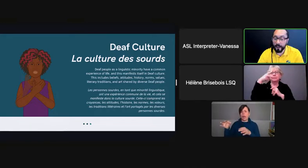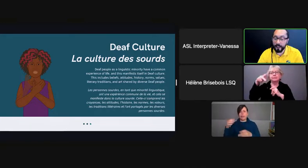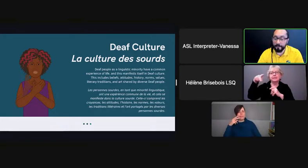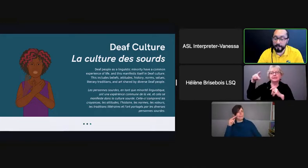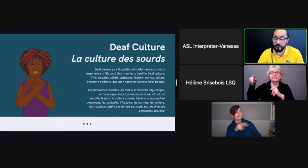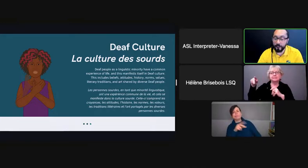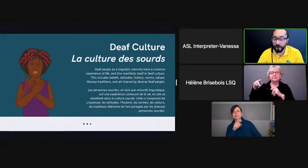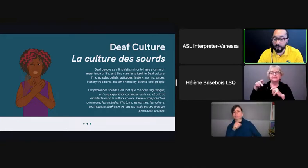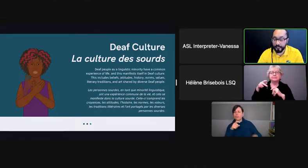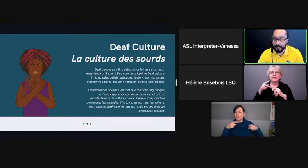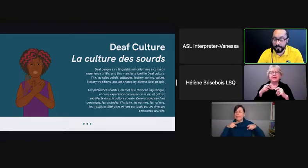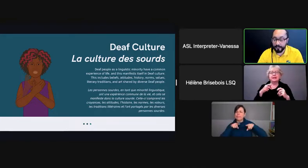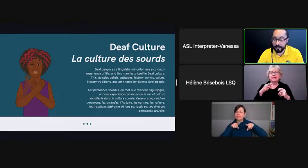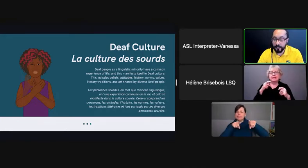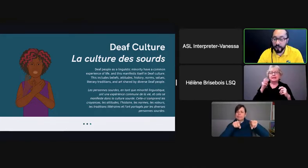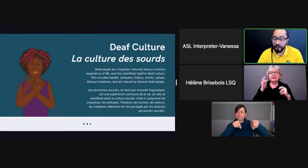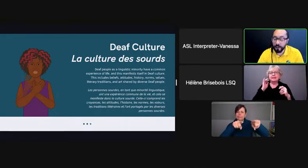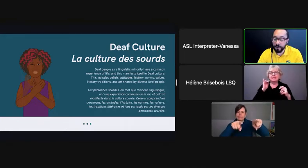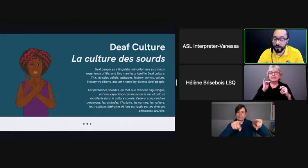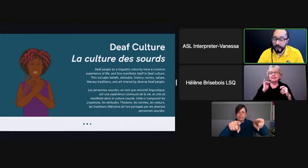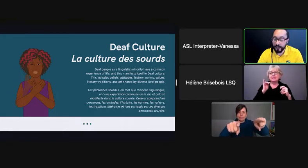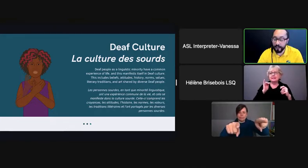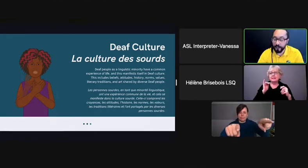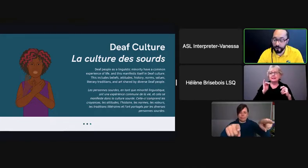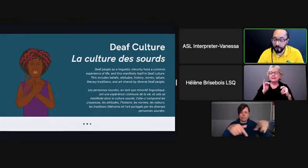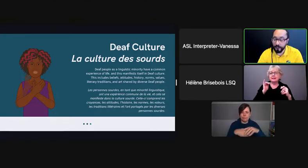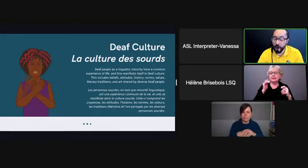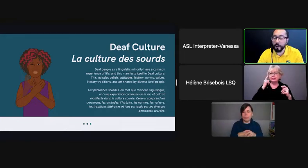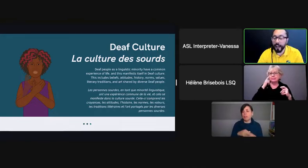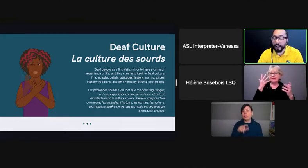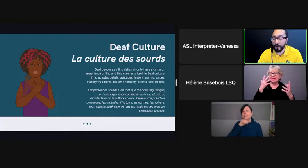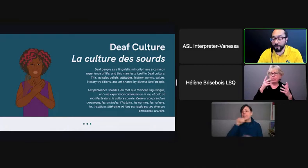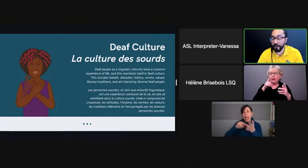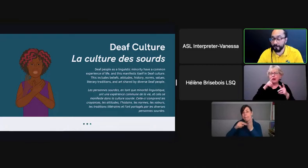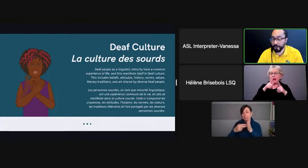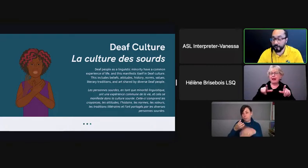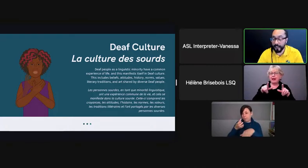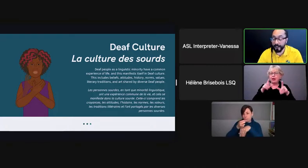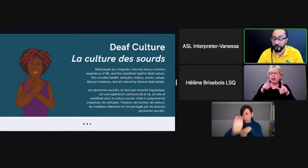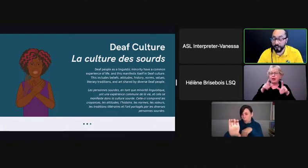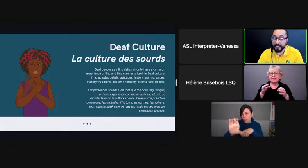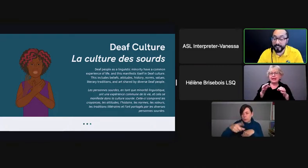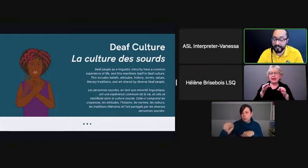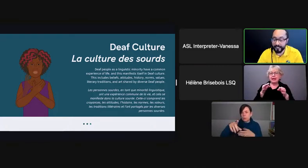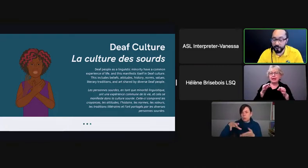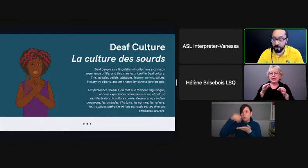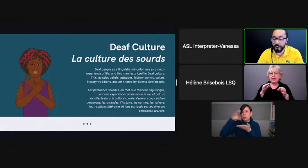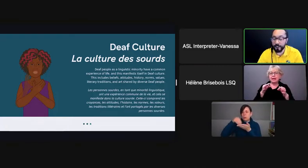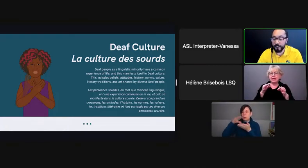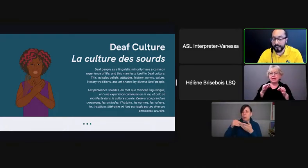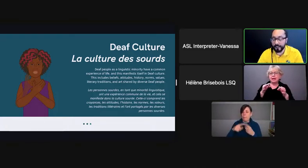Si vous pensez, essayez de déterminer quelle est la langue officielle, vous pouvez savoir,